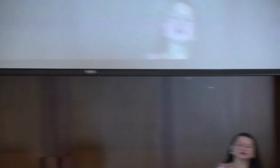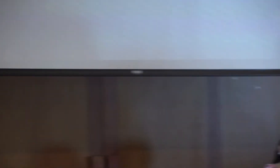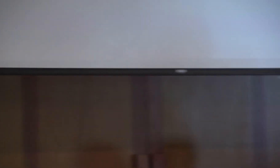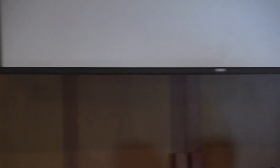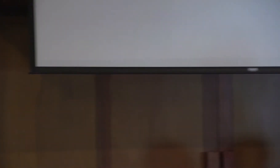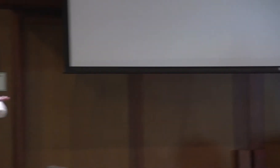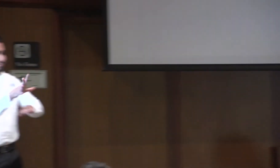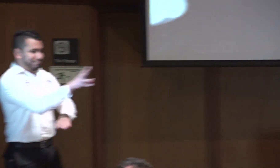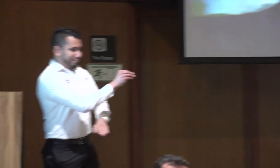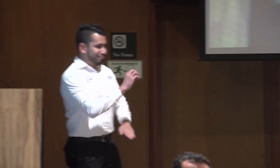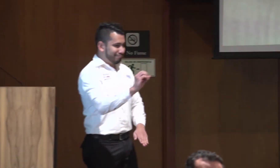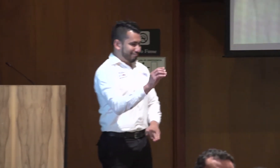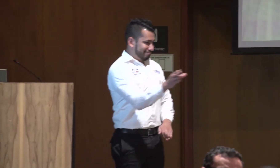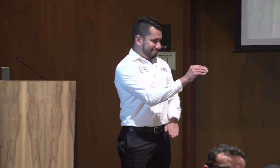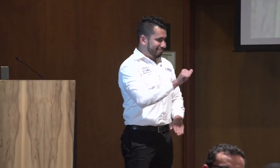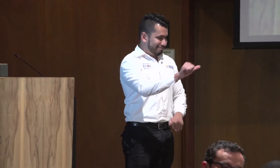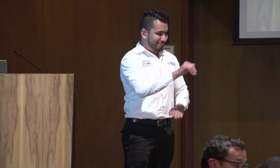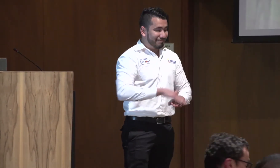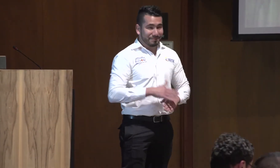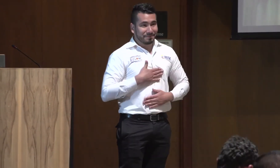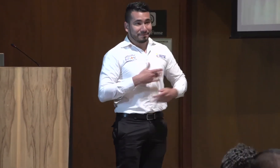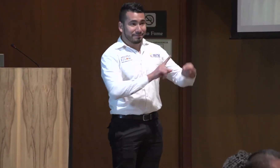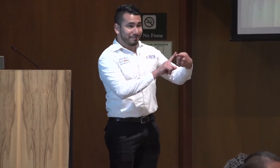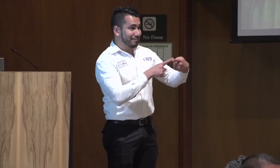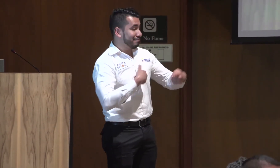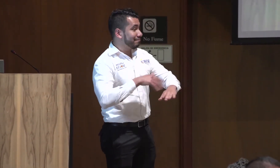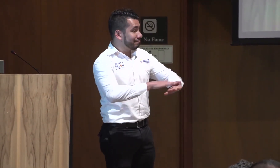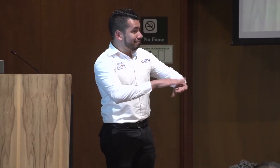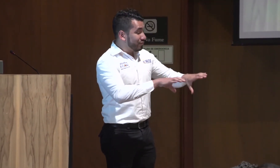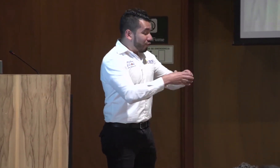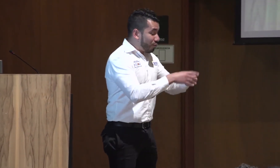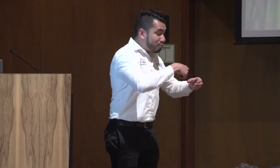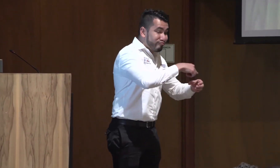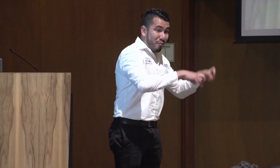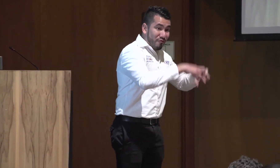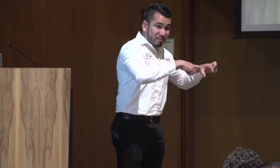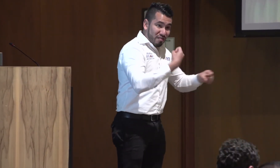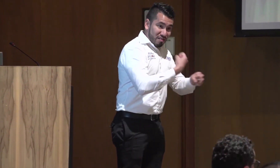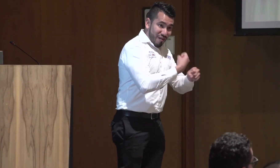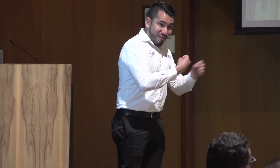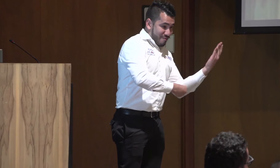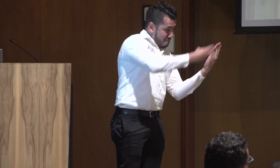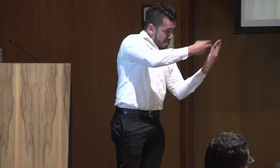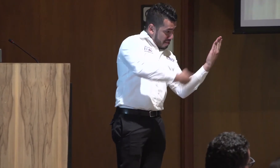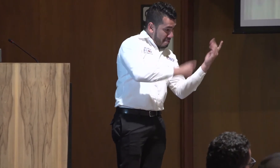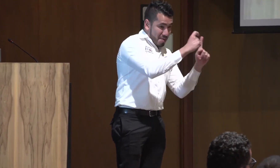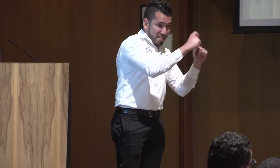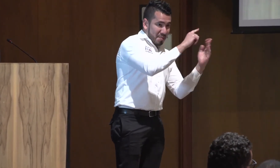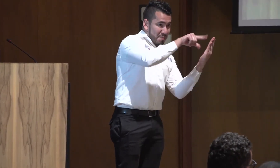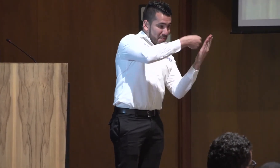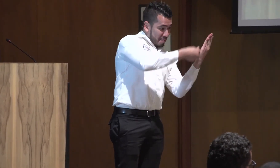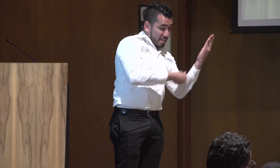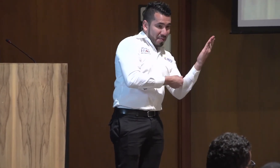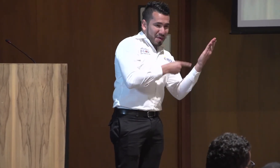y todas. Primero quiero felicitar a todo el grupo que hizo posible este trabajo del Glosario de Señas para la Paz. Me